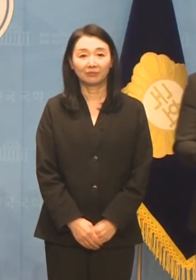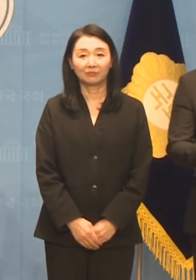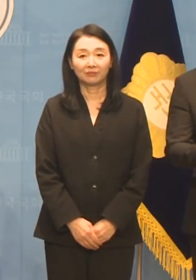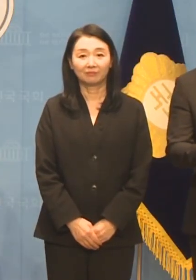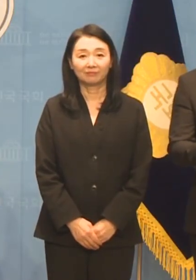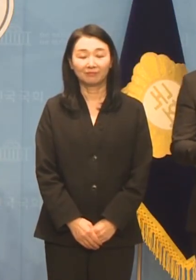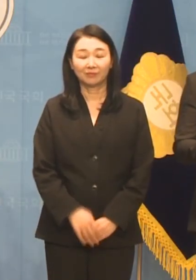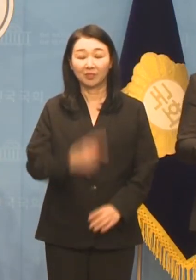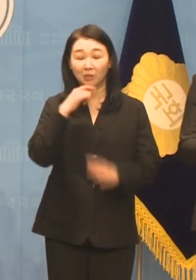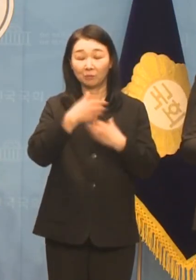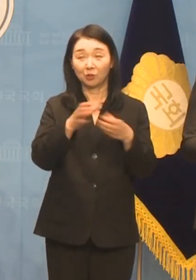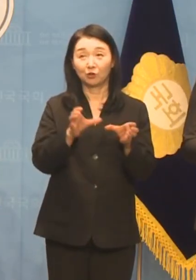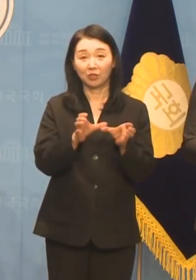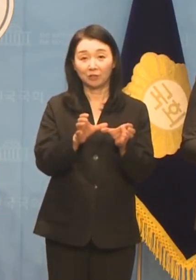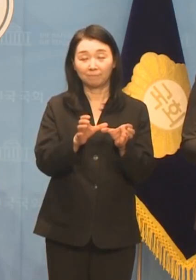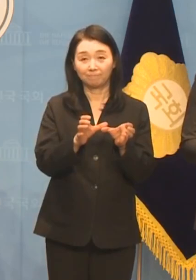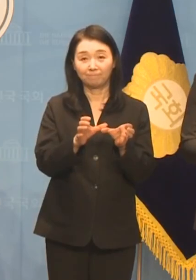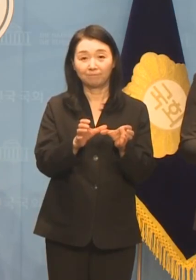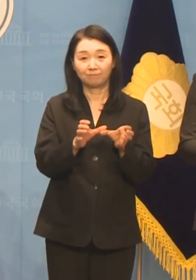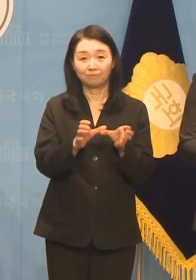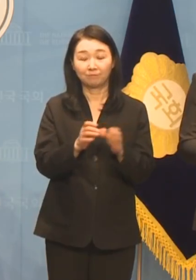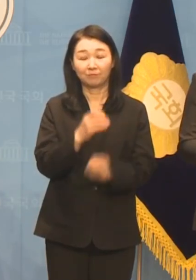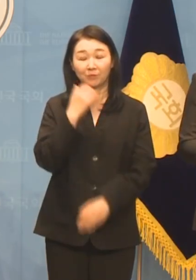네, 더불어민주당